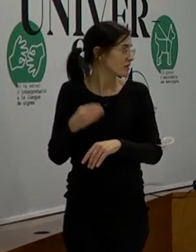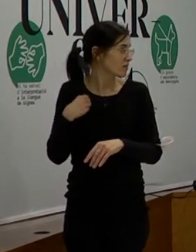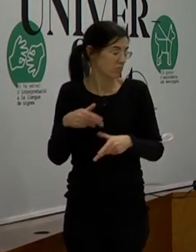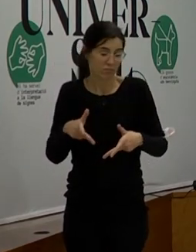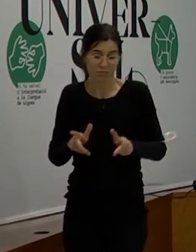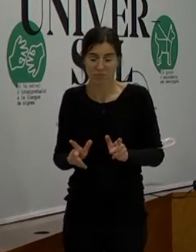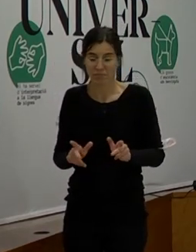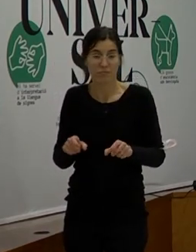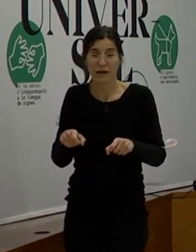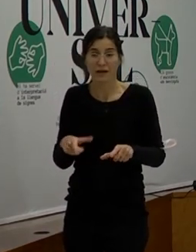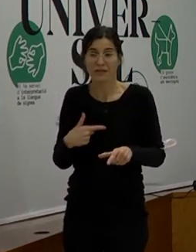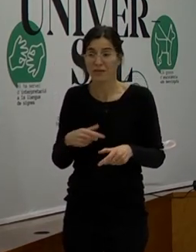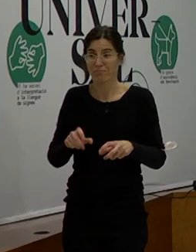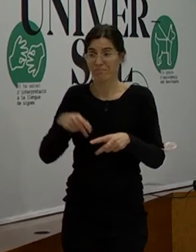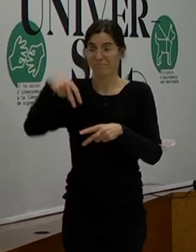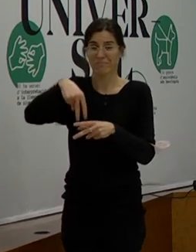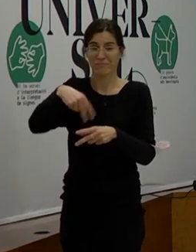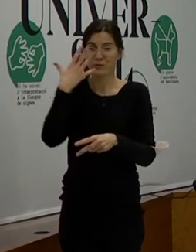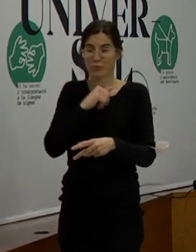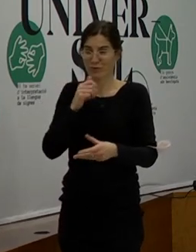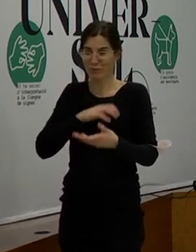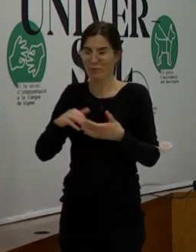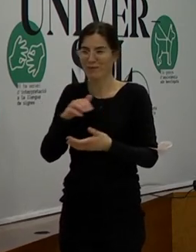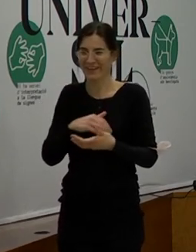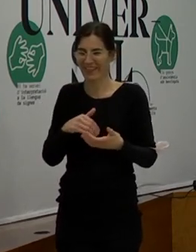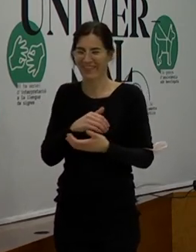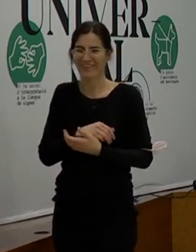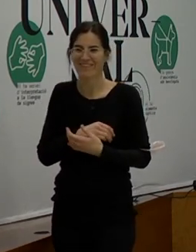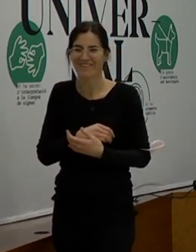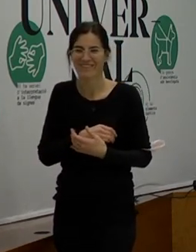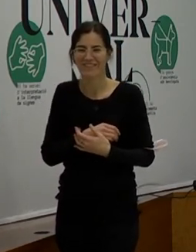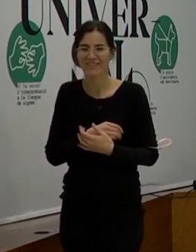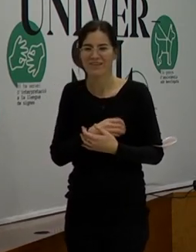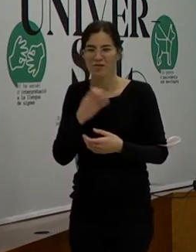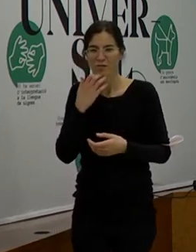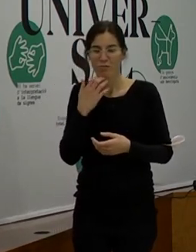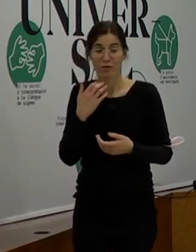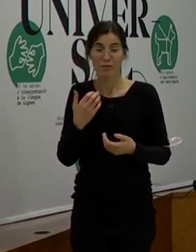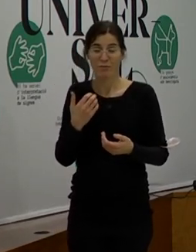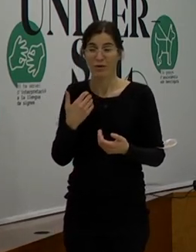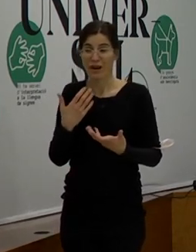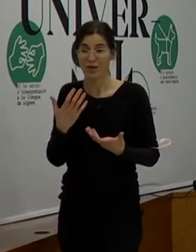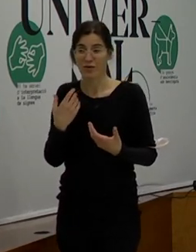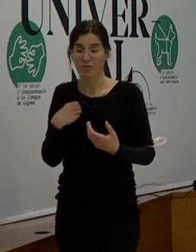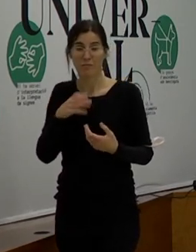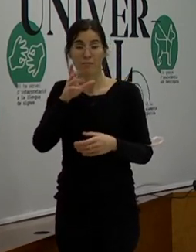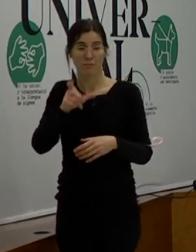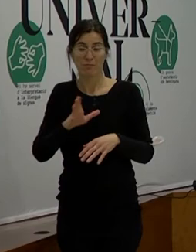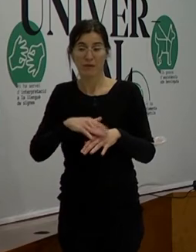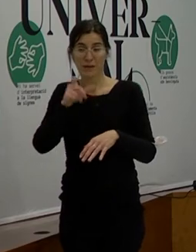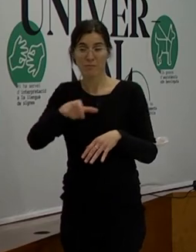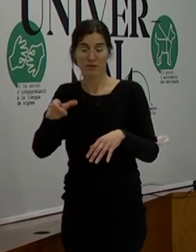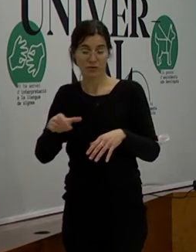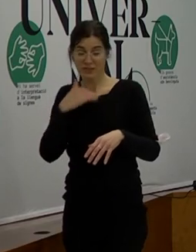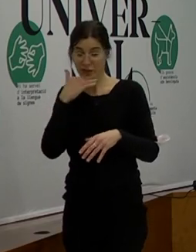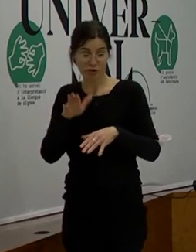aquí dintre i no surto. És una cosa complicadíssima de sortir. No? Però realment serveix perquè la gent que no sap nedar flota,